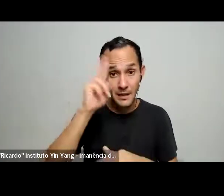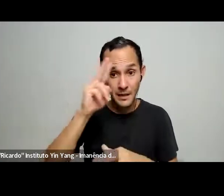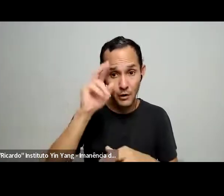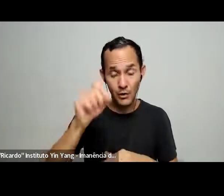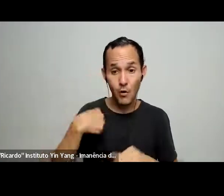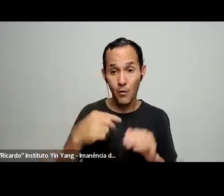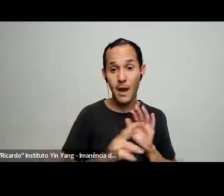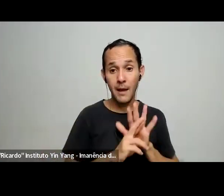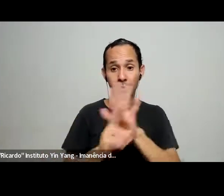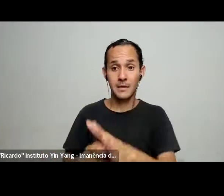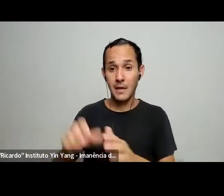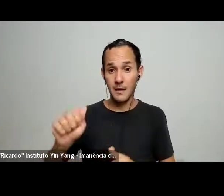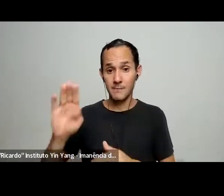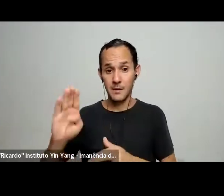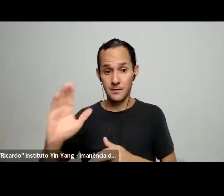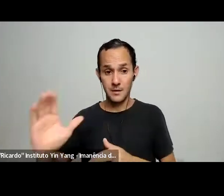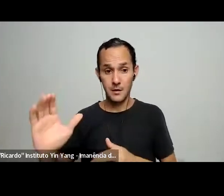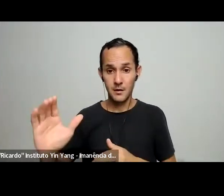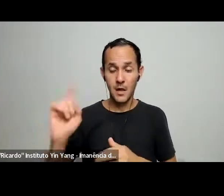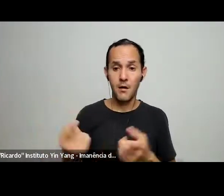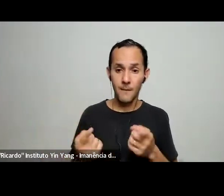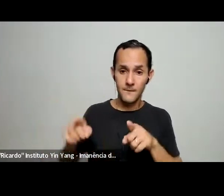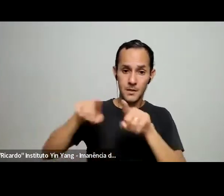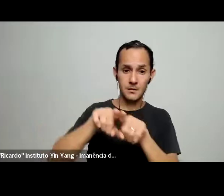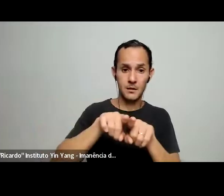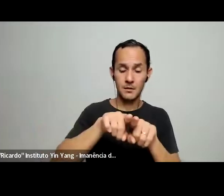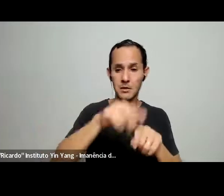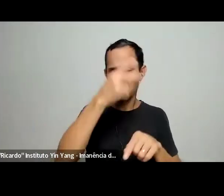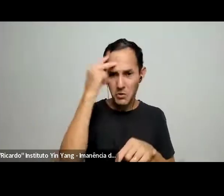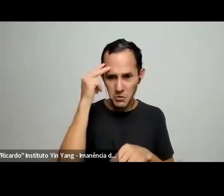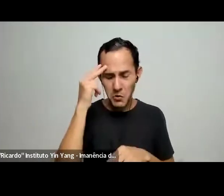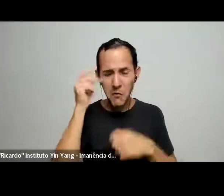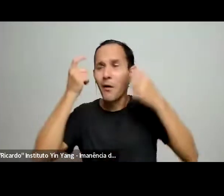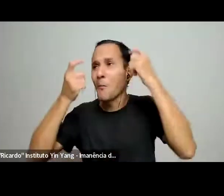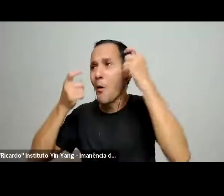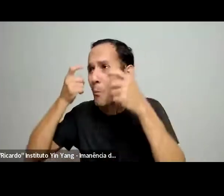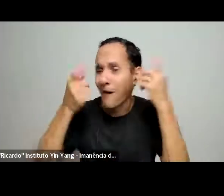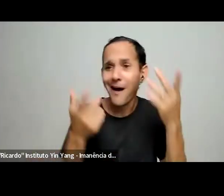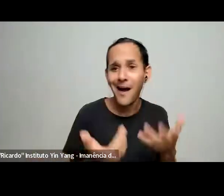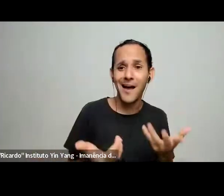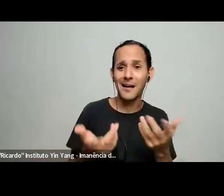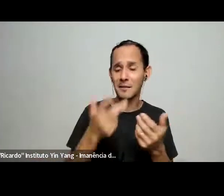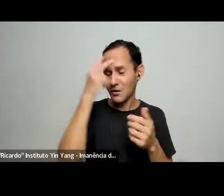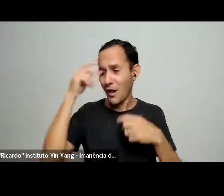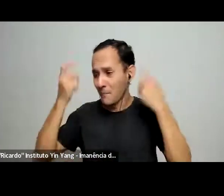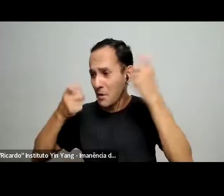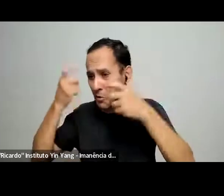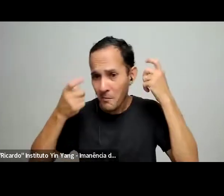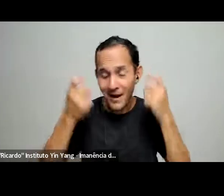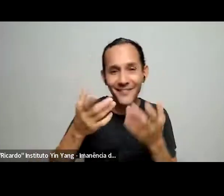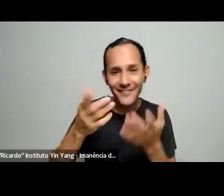aqui representando a ABC, né? Essa parceria, né? As pessoas ficam preocupadas, né? Muitas pessoas ficam preocupadas, né,